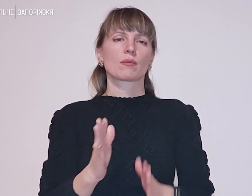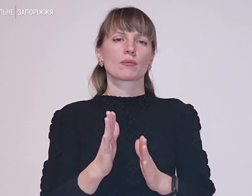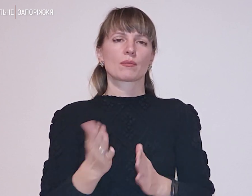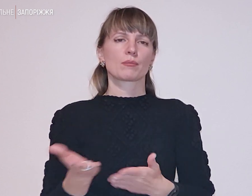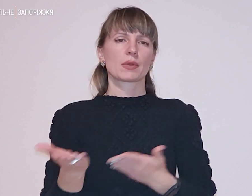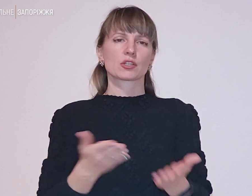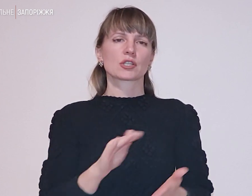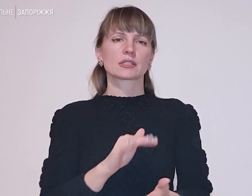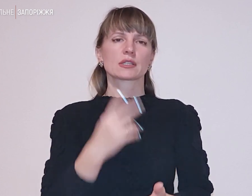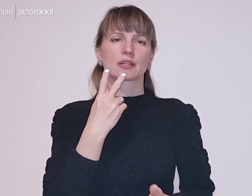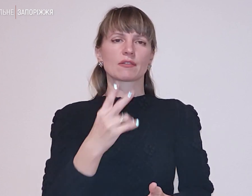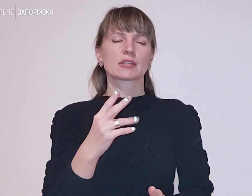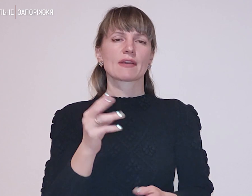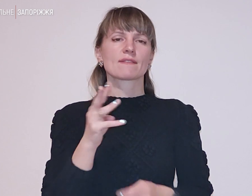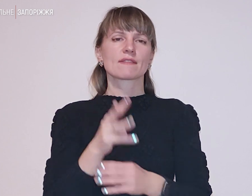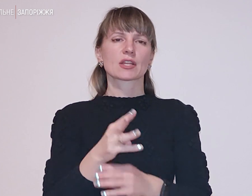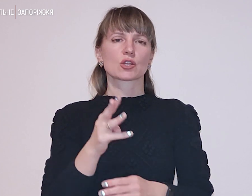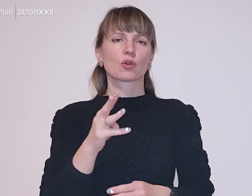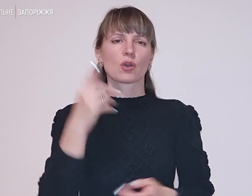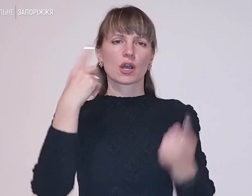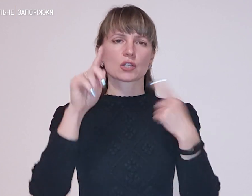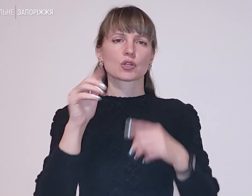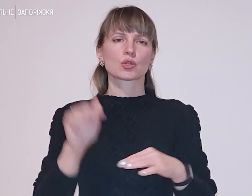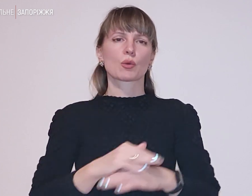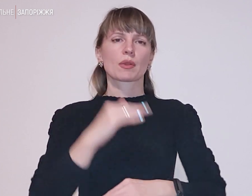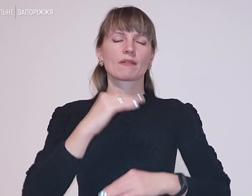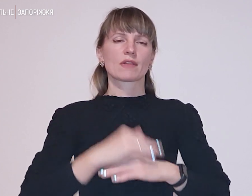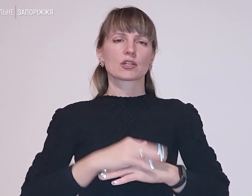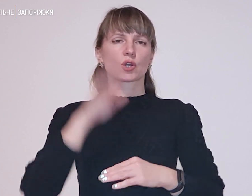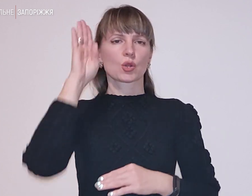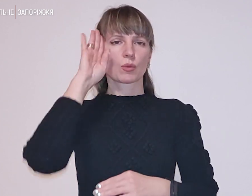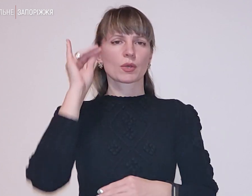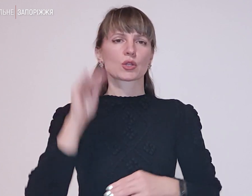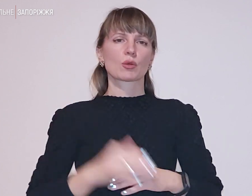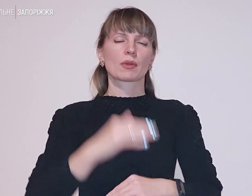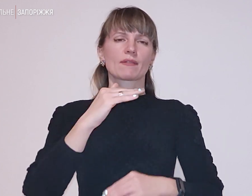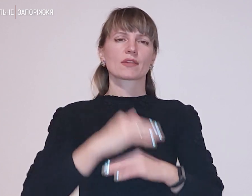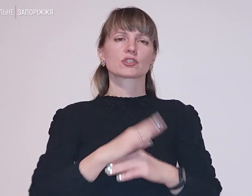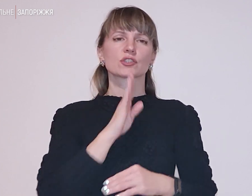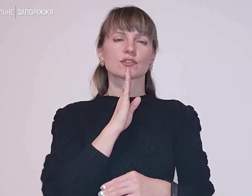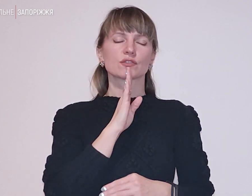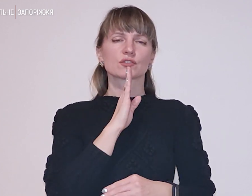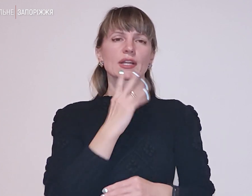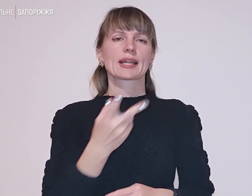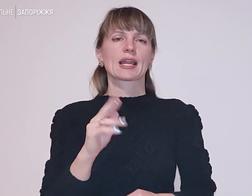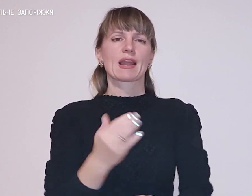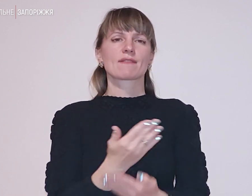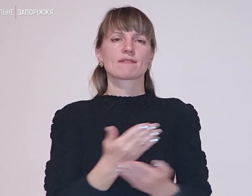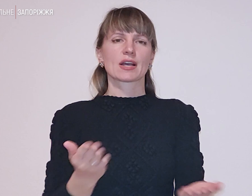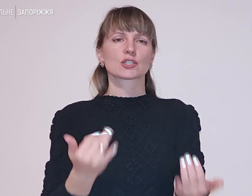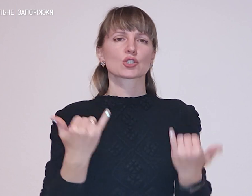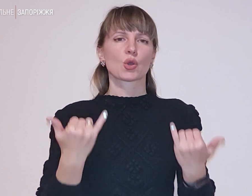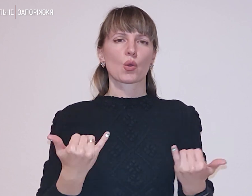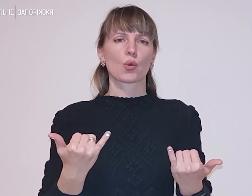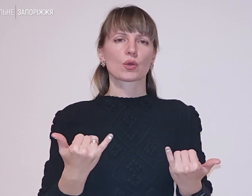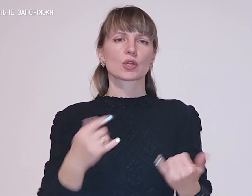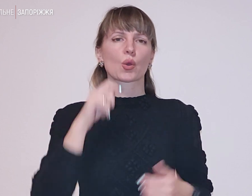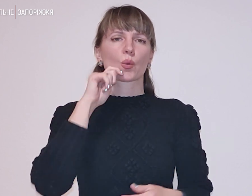відеоказок. Добрий вечір, хлопчики, та добрий вечір, дівчатка. Для вас сьогодні